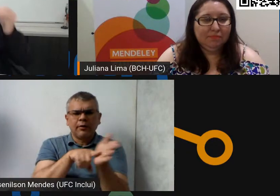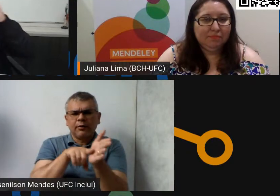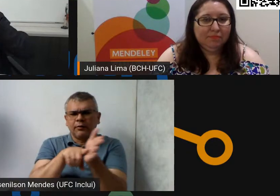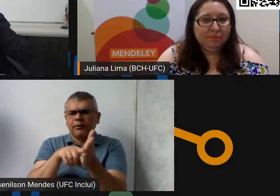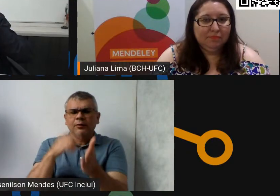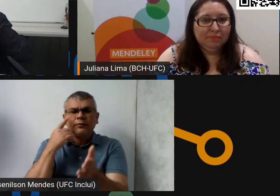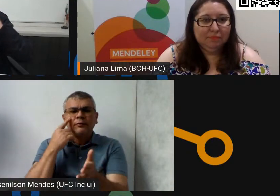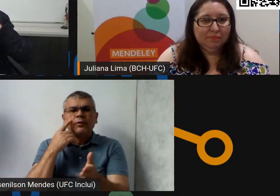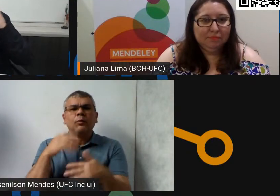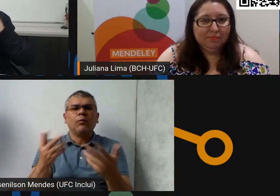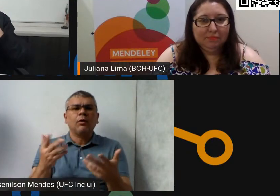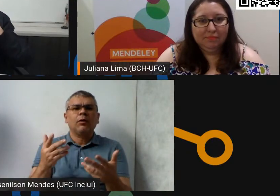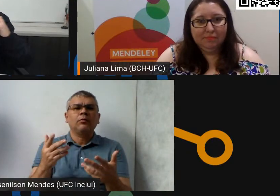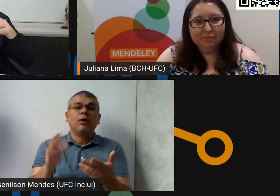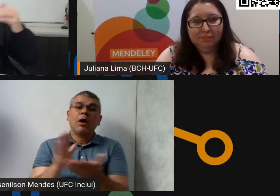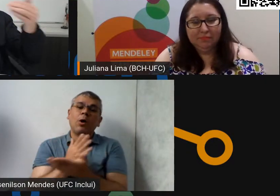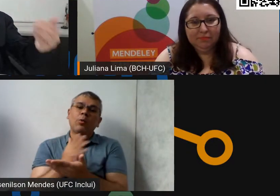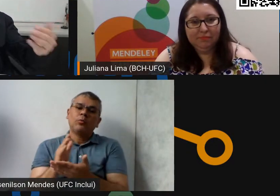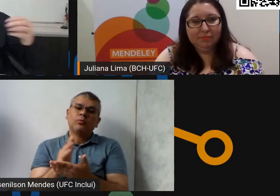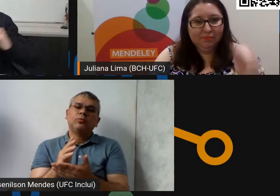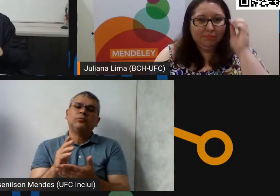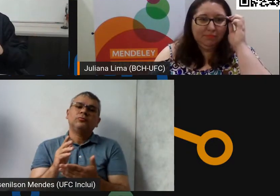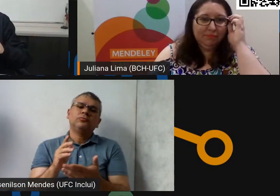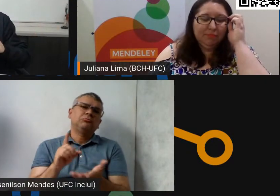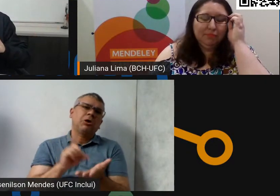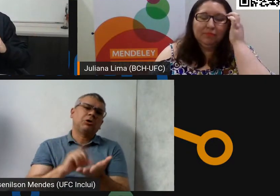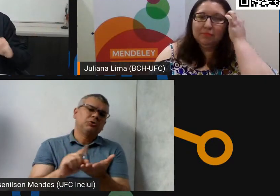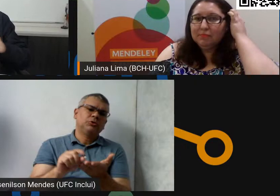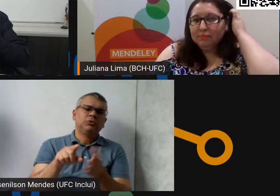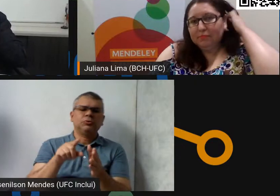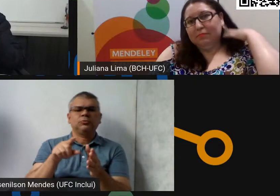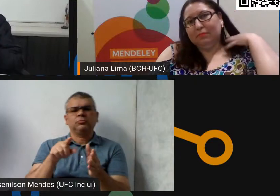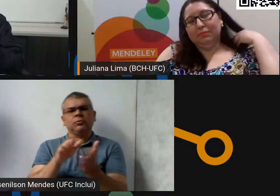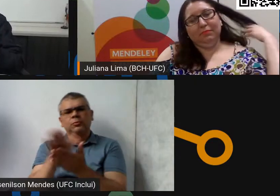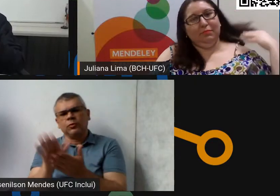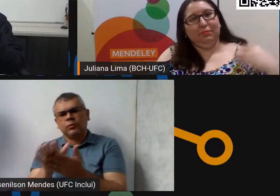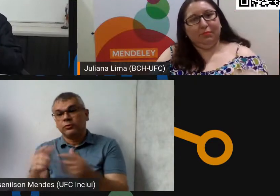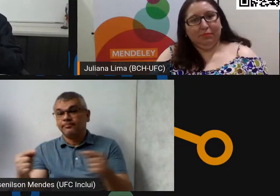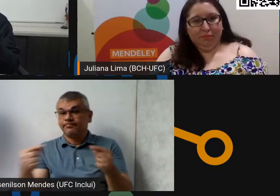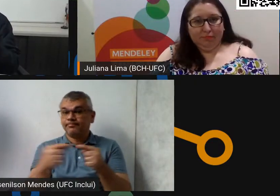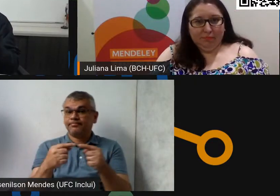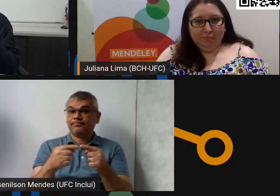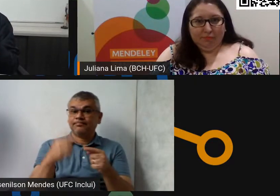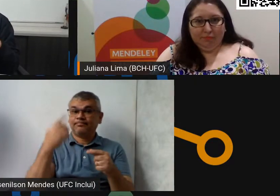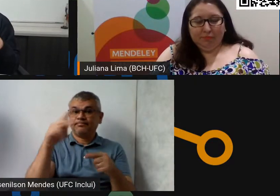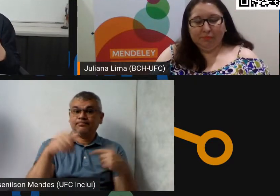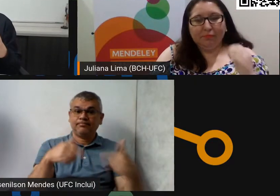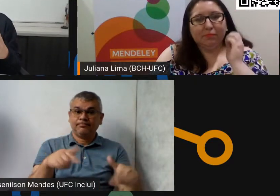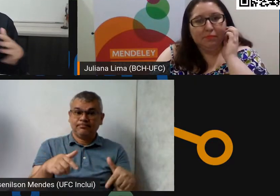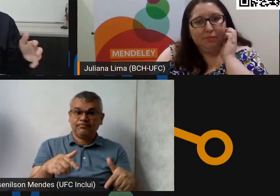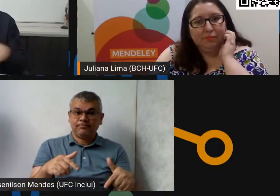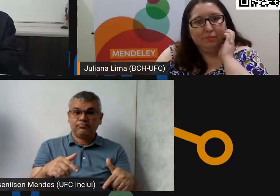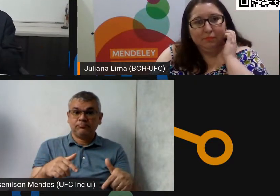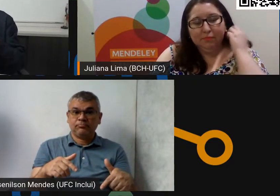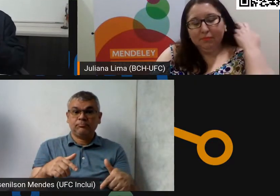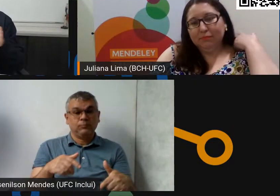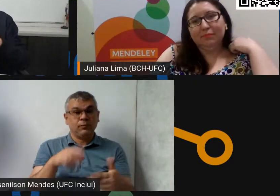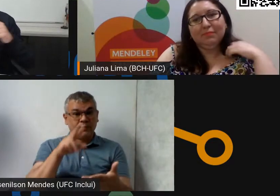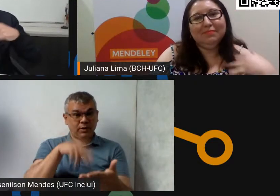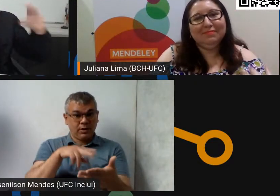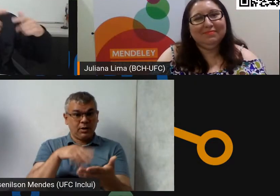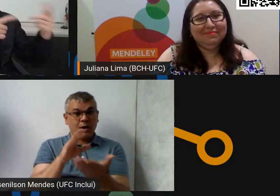estão mais diretamente ligados com o seu trabalho, outros não. Aí você vai ler os artigos, vai perceber que alguns são muito bons, você põe embaixo